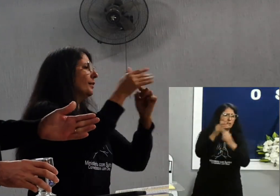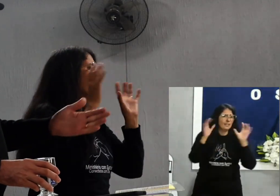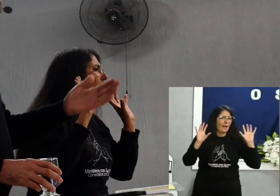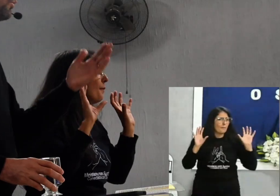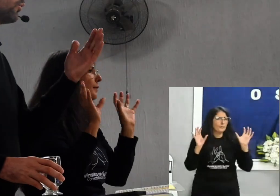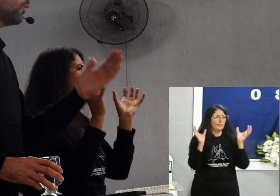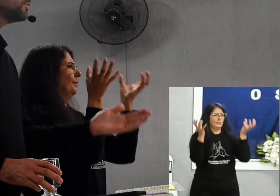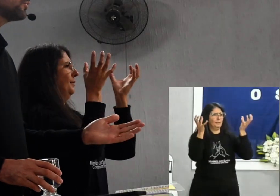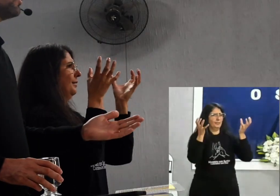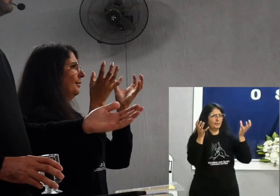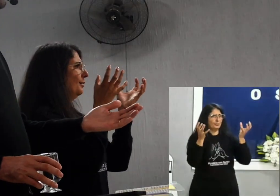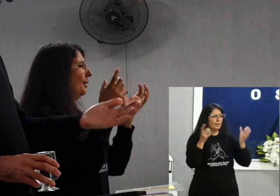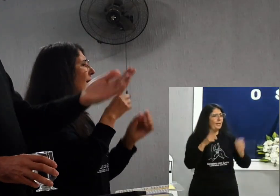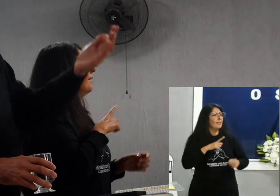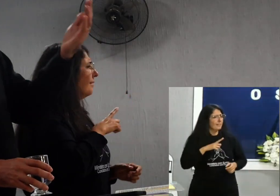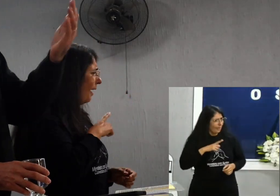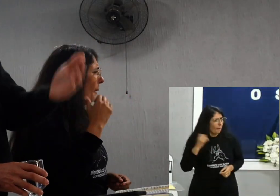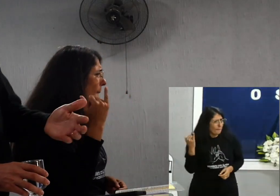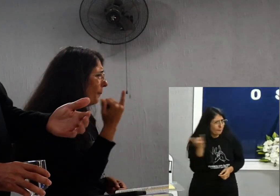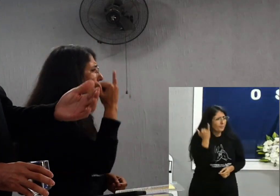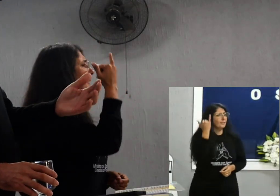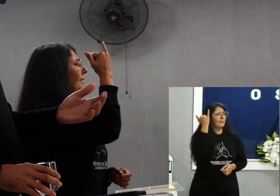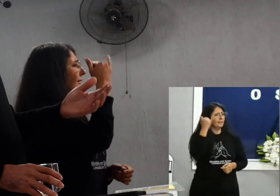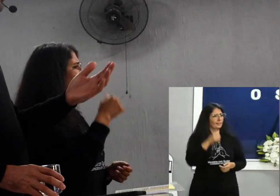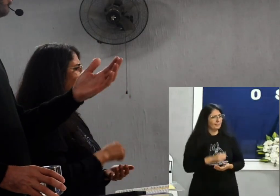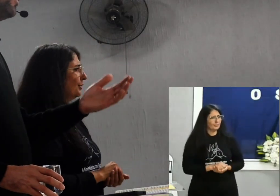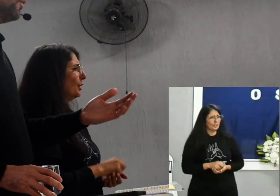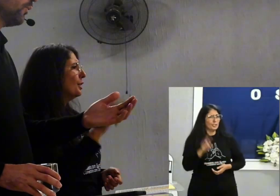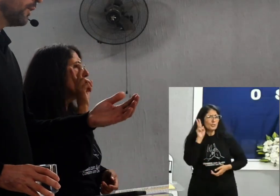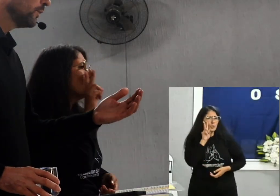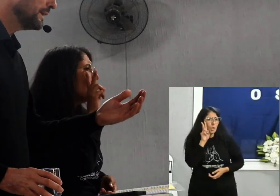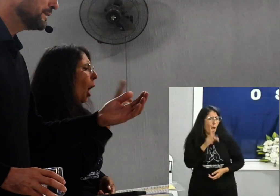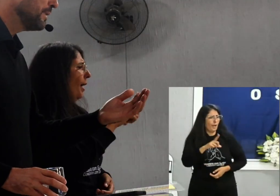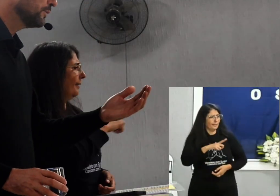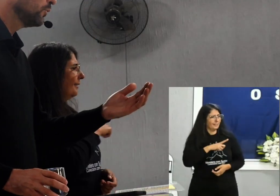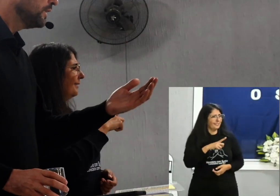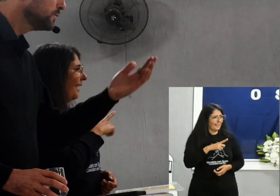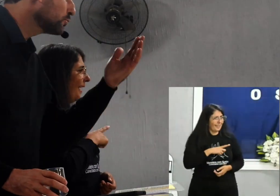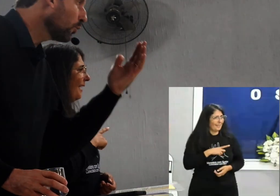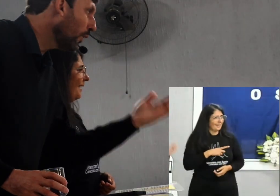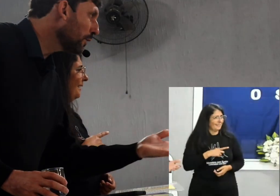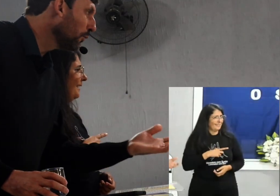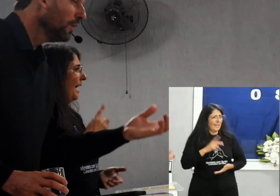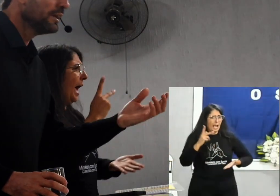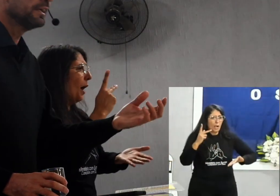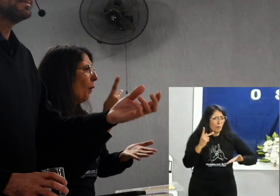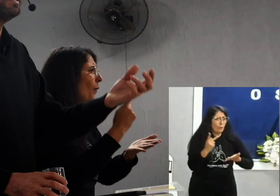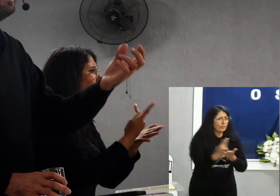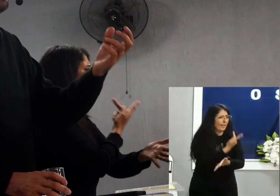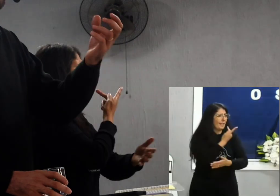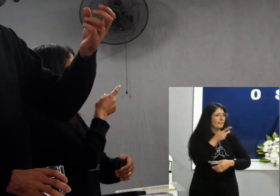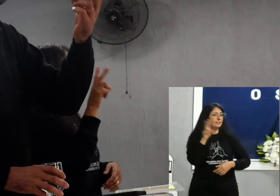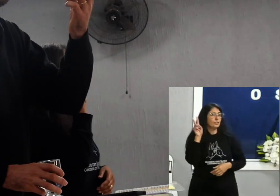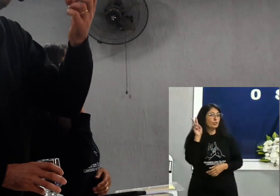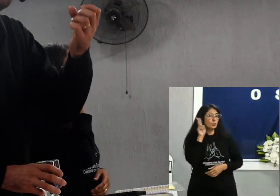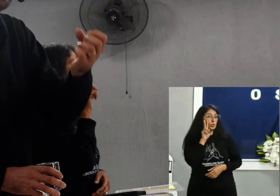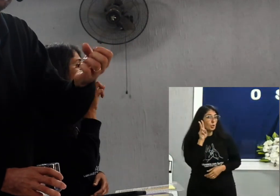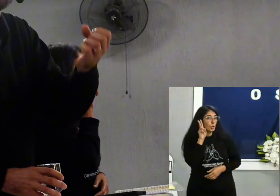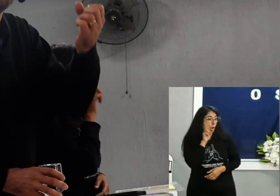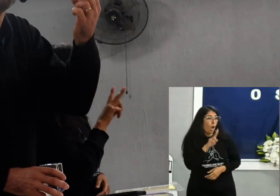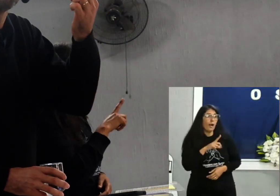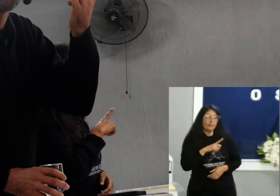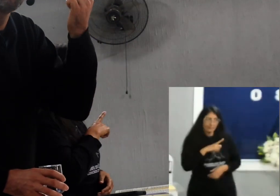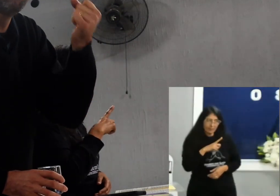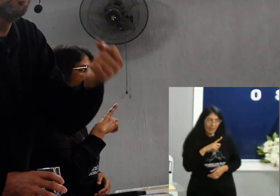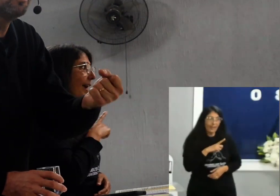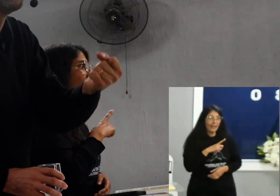significado teológico e histórico. Ou melhor, um acontecimento histórico que tem um